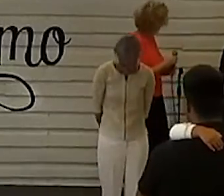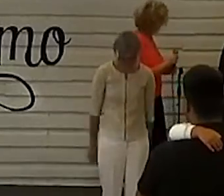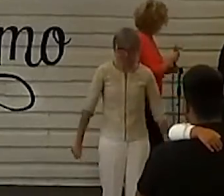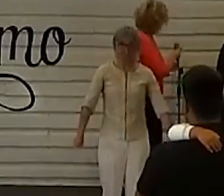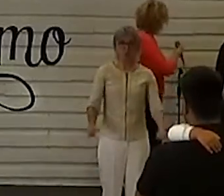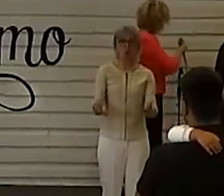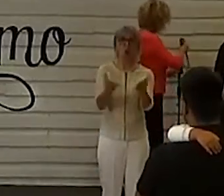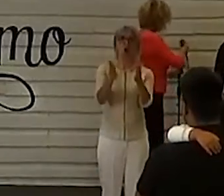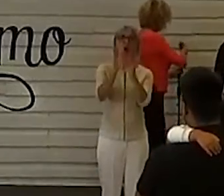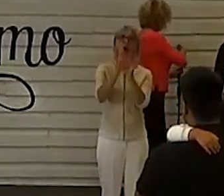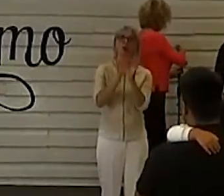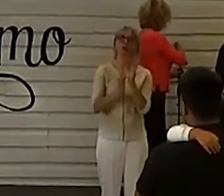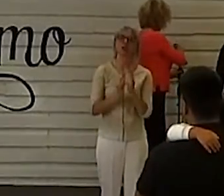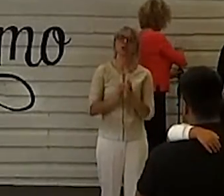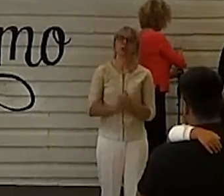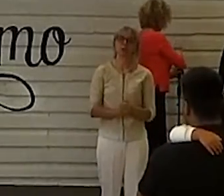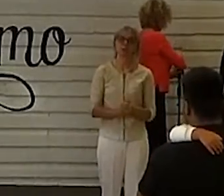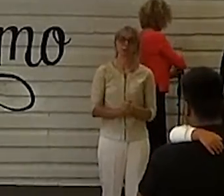Gloria a Gesù.